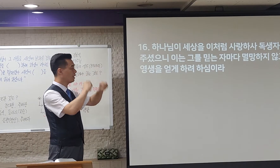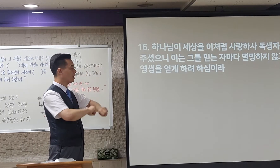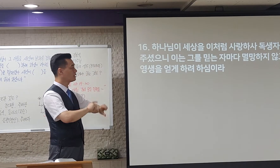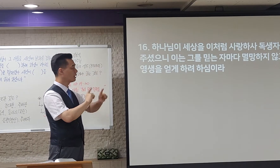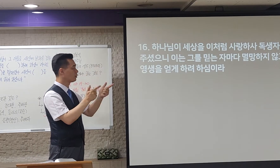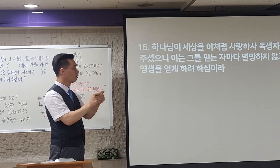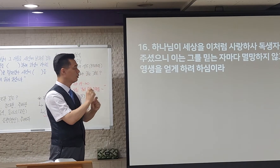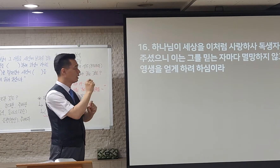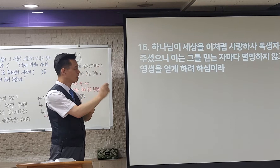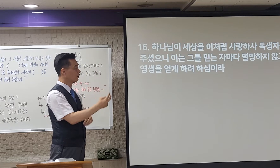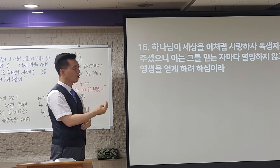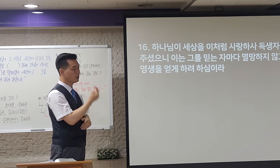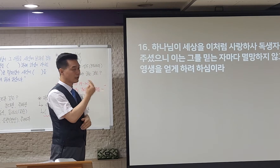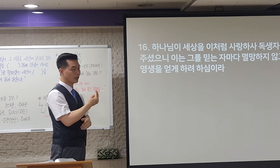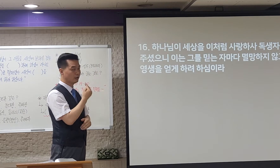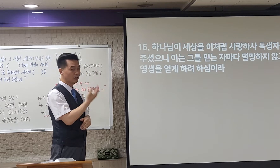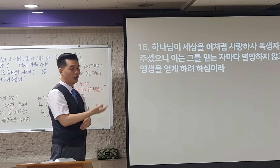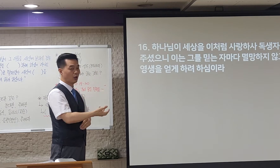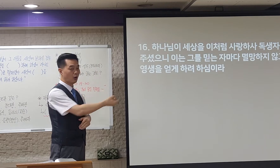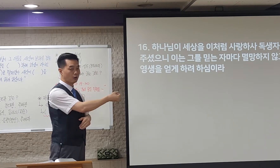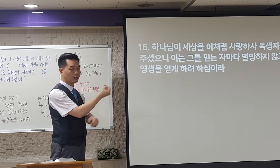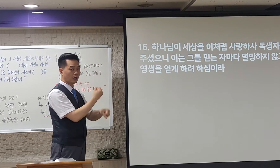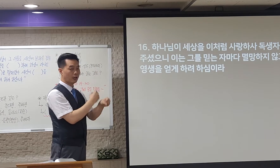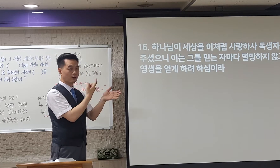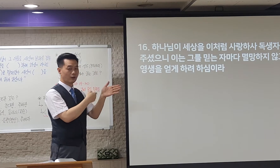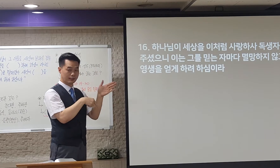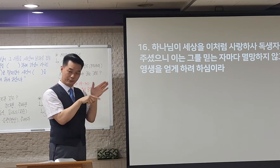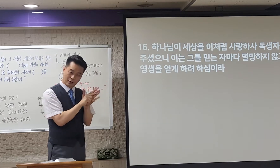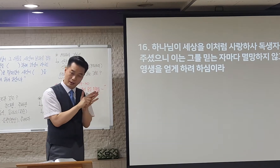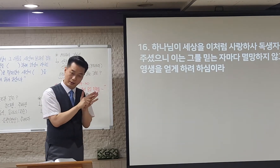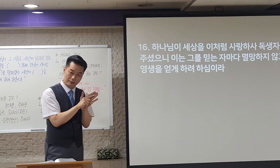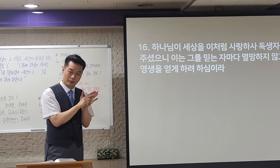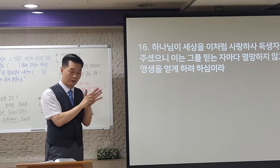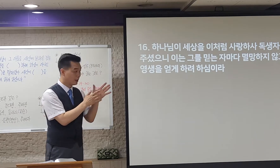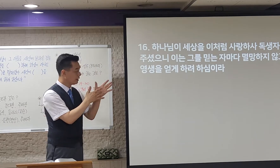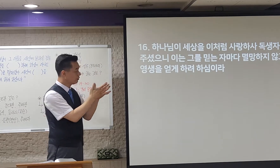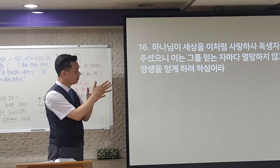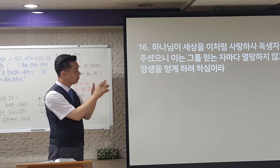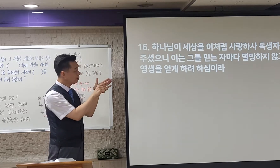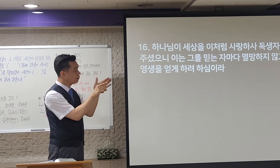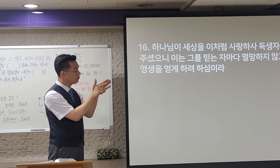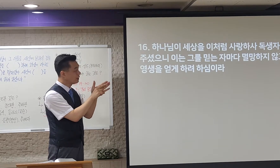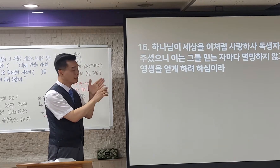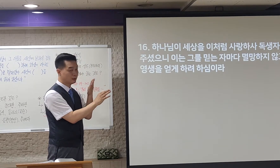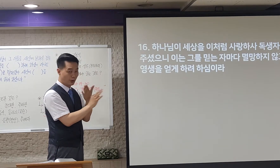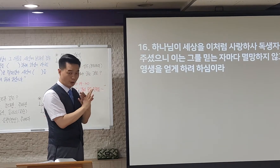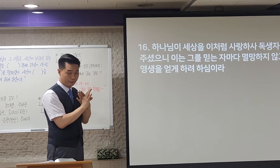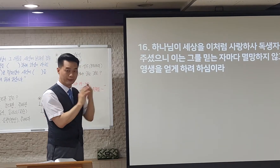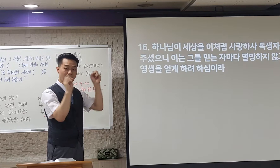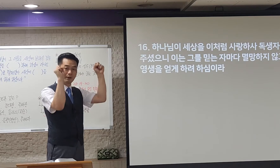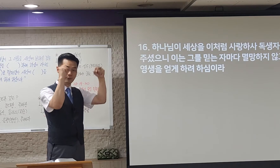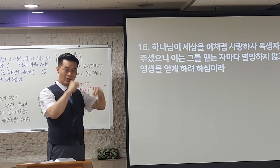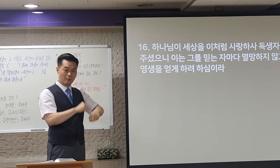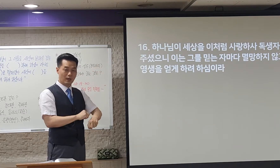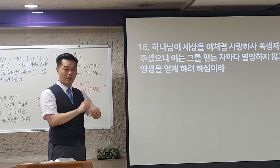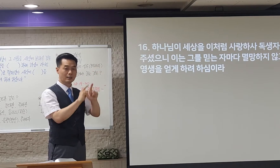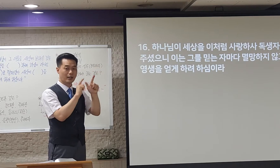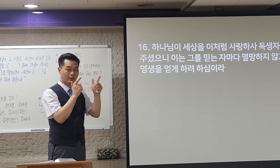멸망하지 않고 영생을 얻게 하려 하심이라 그랬어요. 예수님을 믿으면 멸망하지